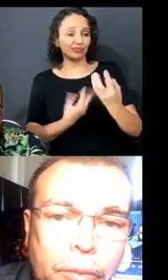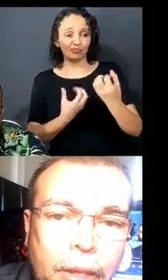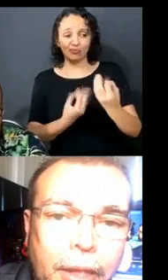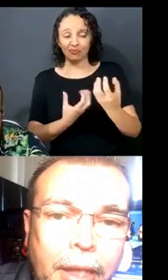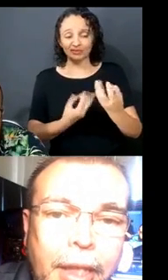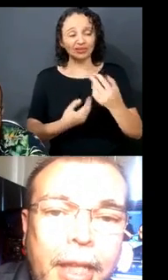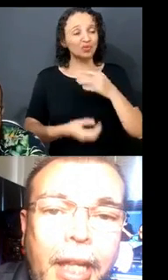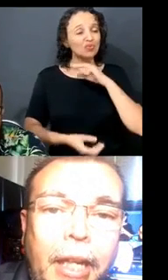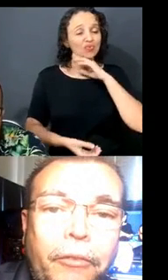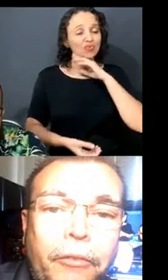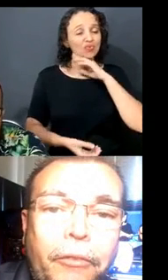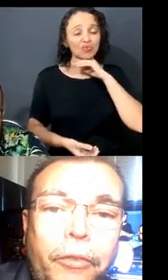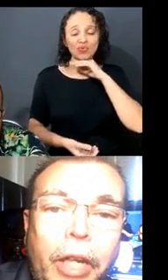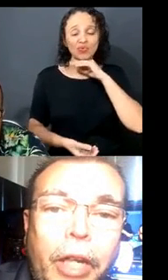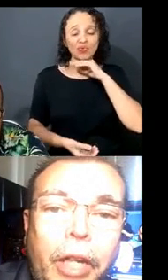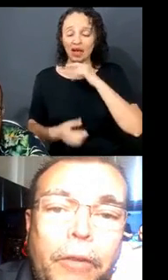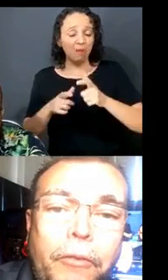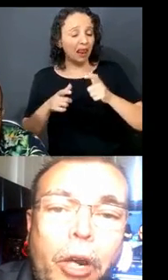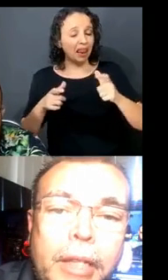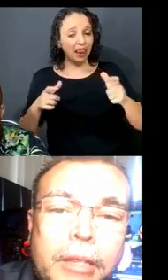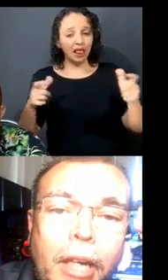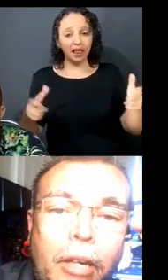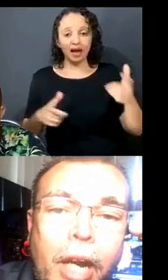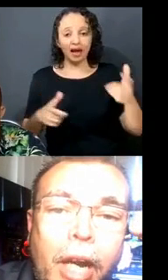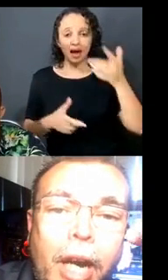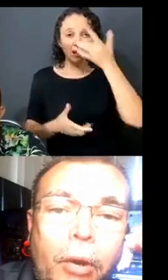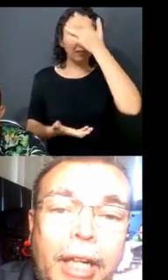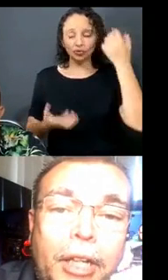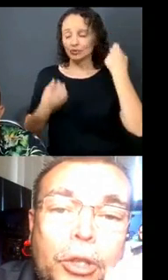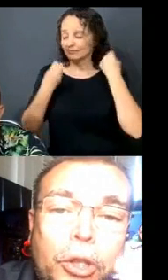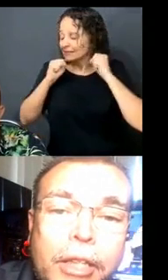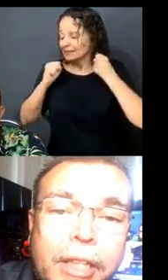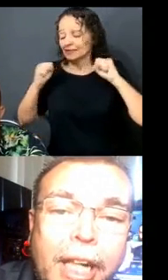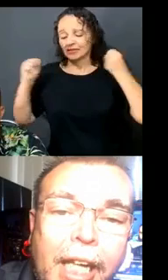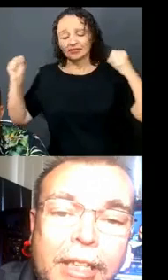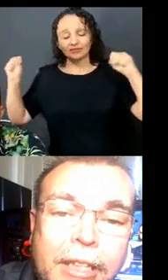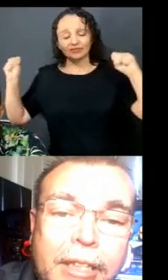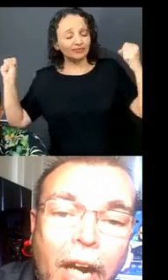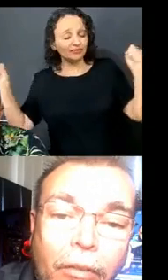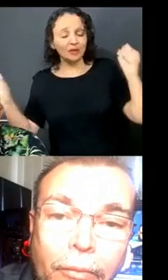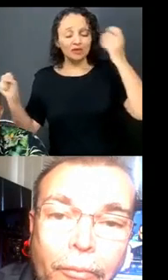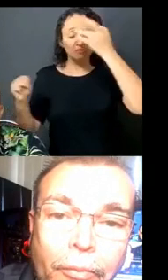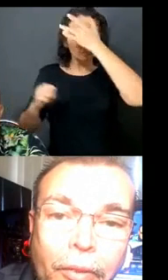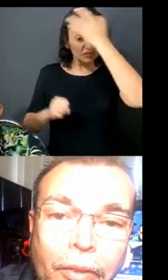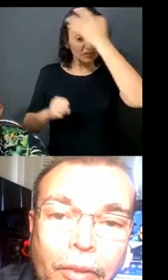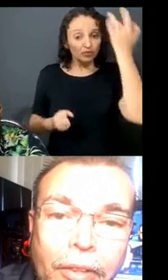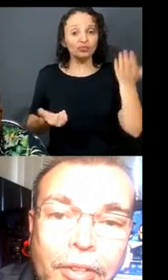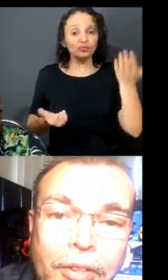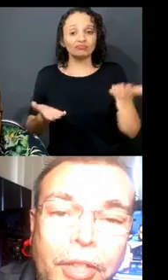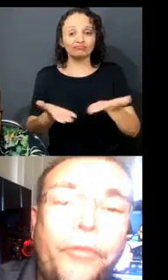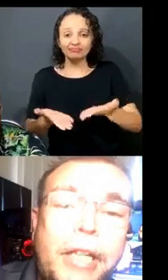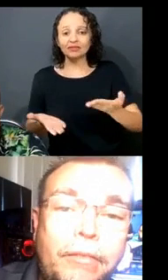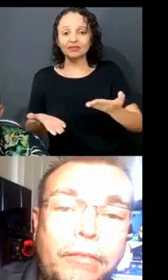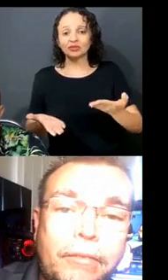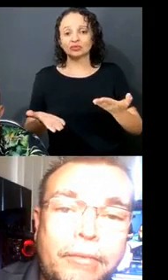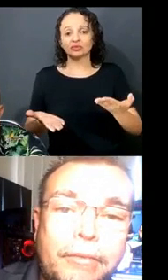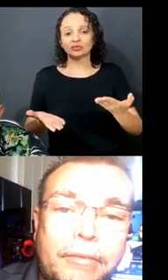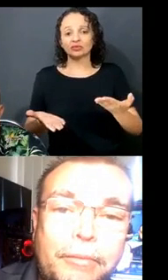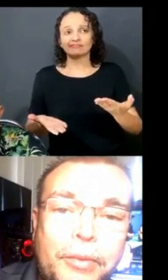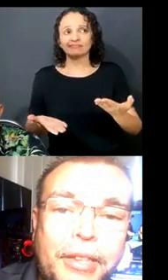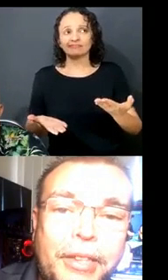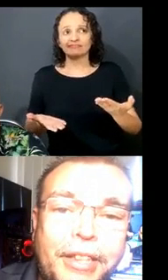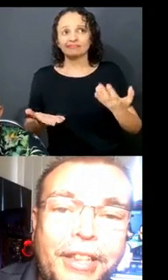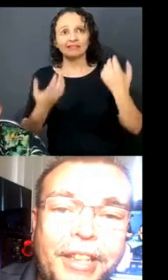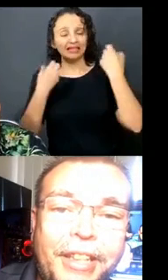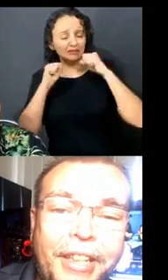estressando as pessoas, que está levando o nível de informação a uma intoxicação